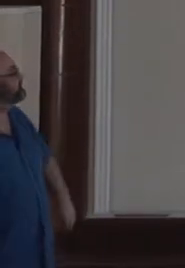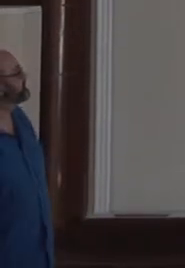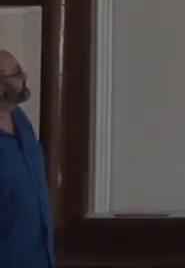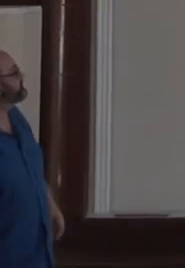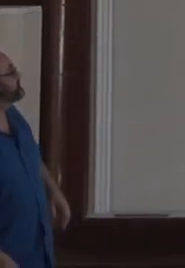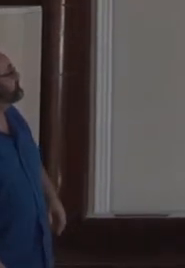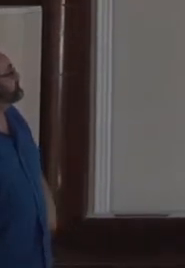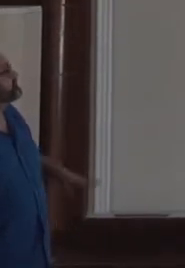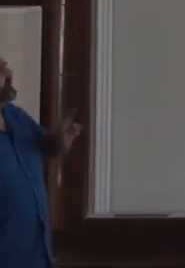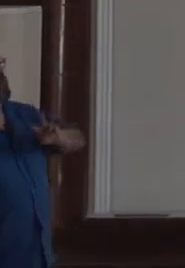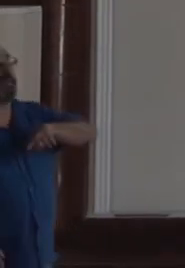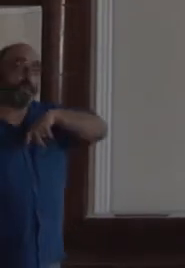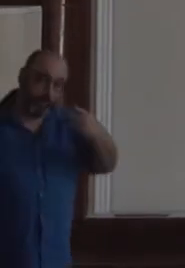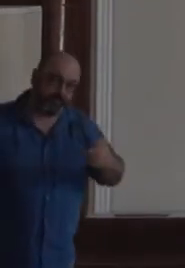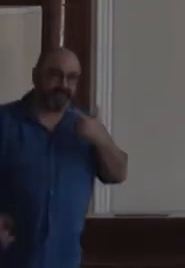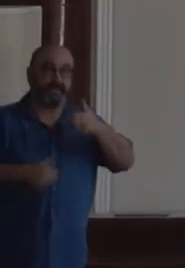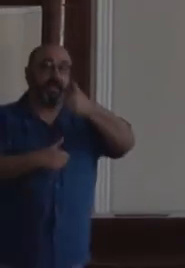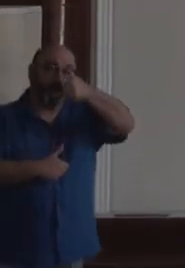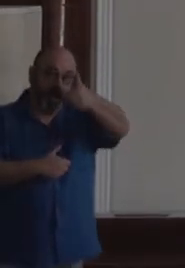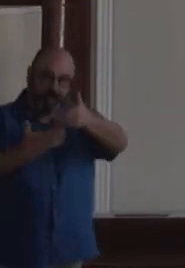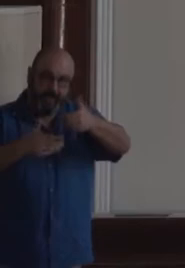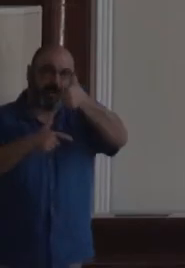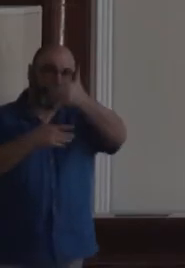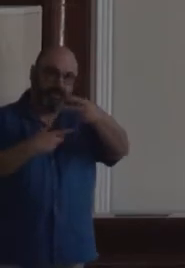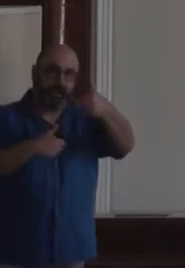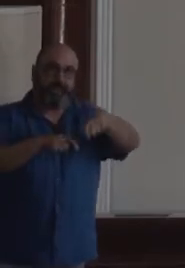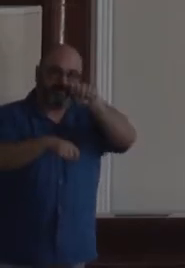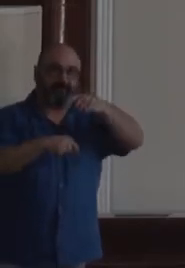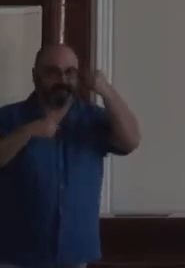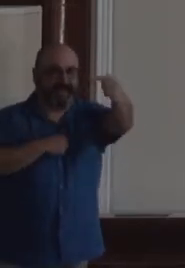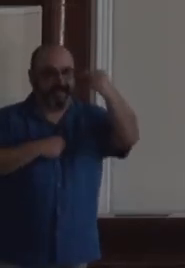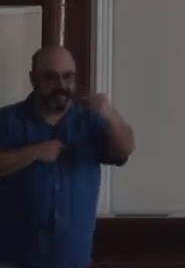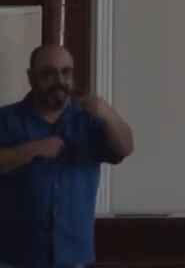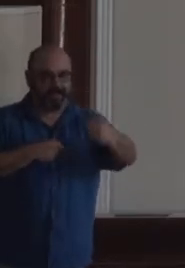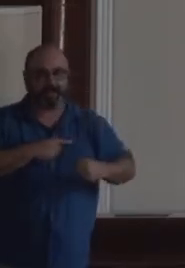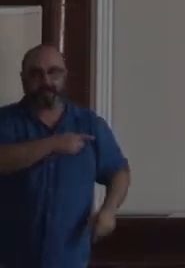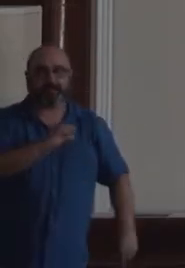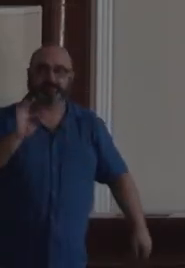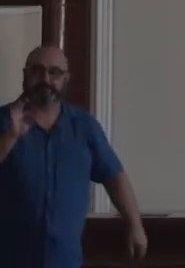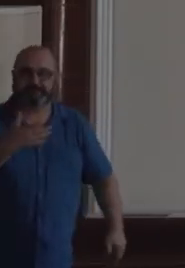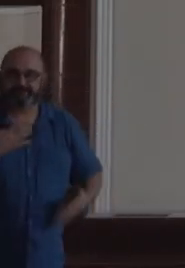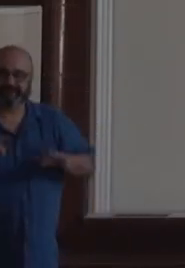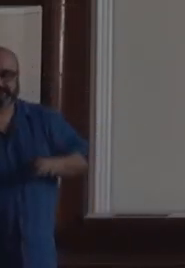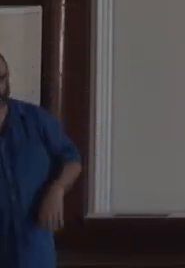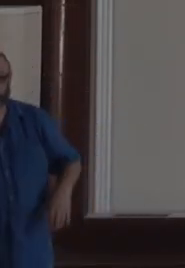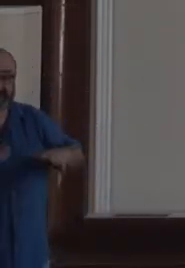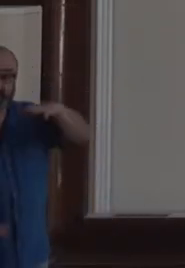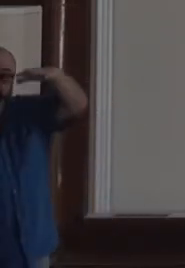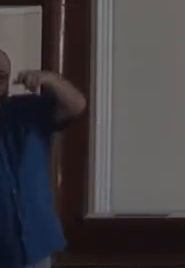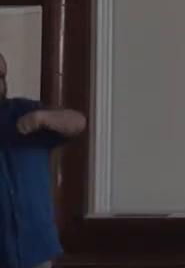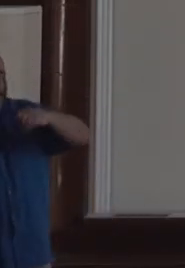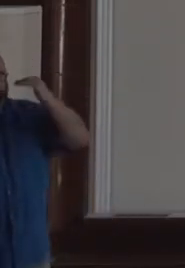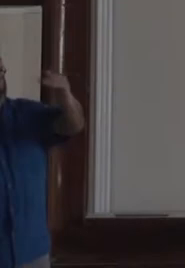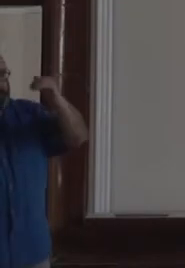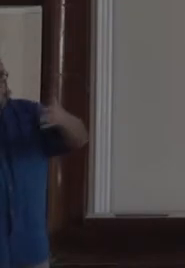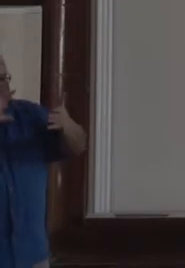Alors je pourrais écrire un test par cas. Là, c'est sur des choses petites, mais si c'est un peu plus gros, ça va faire beaucoup